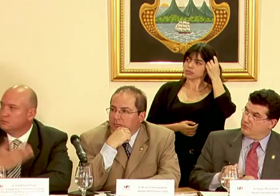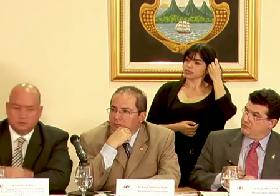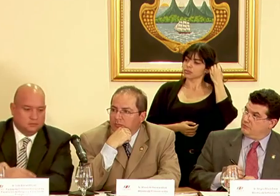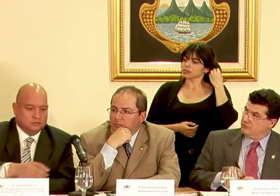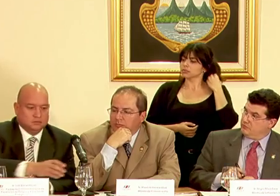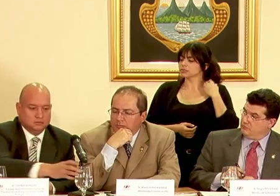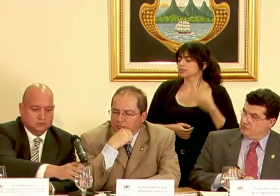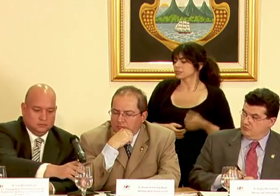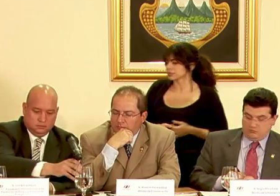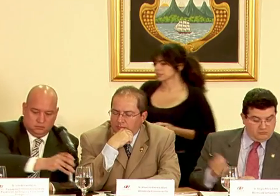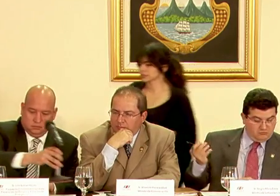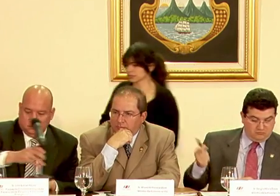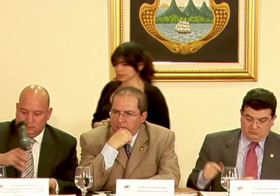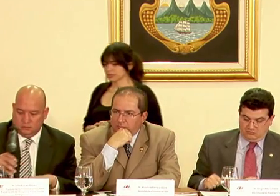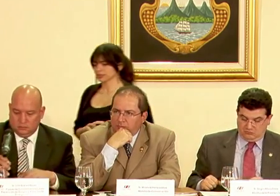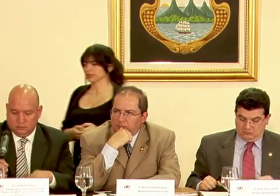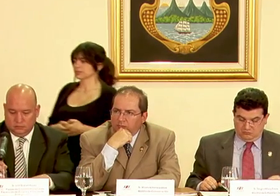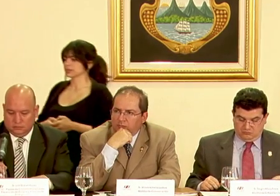en este